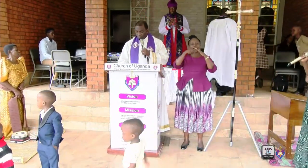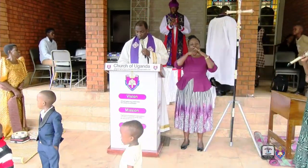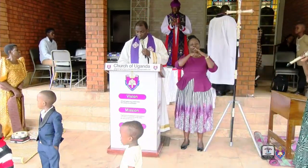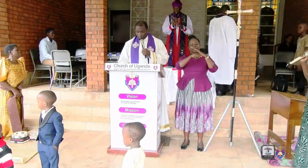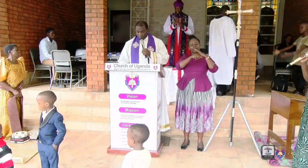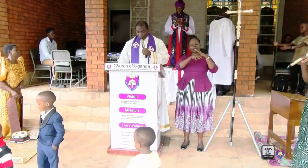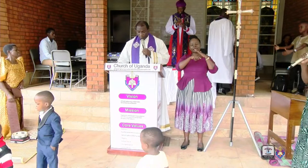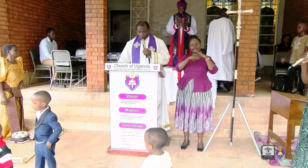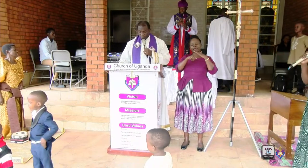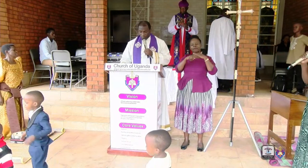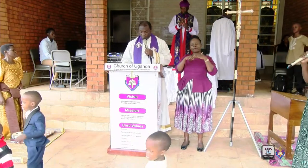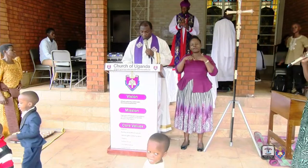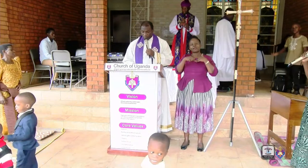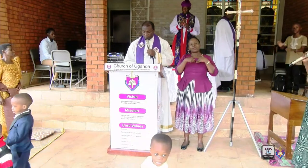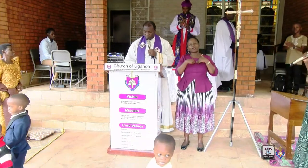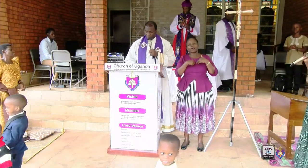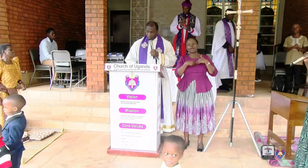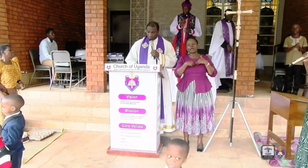ajifine.